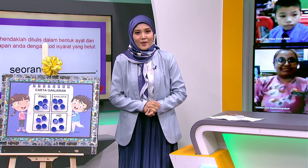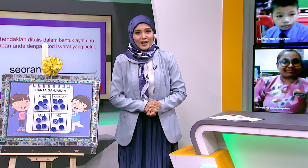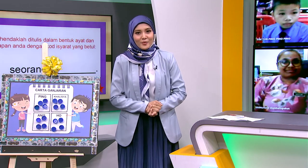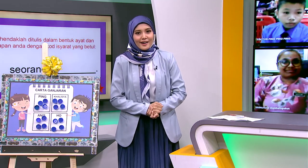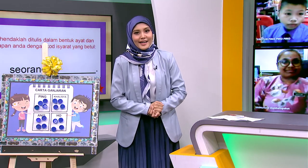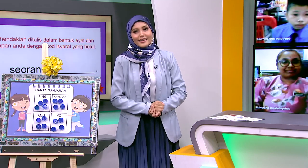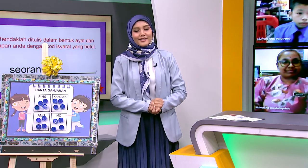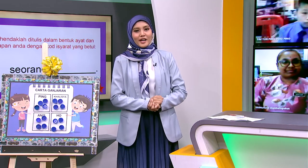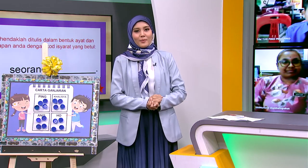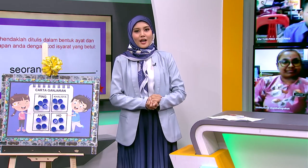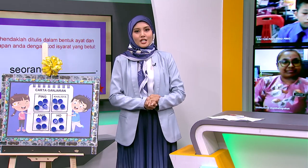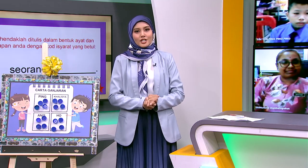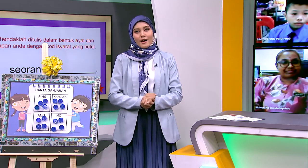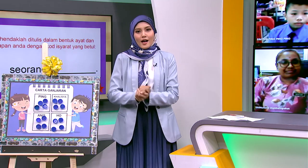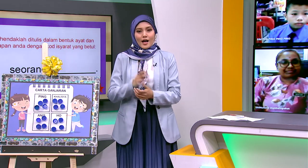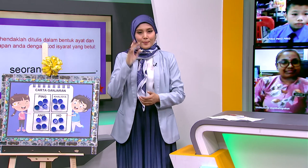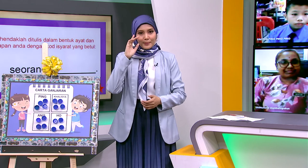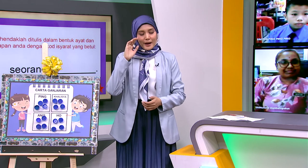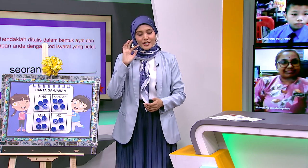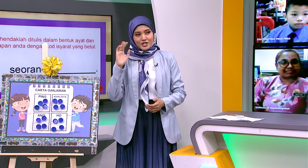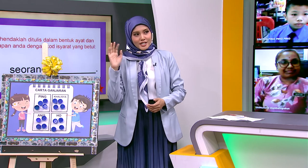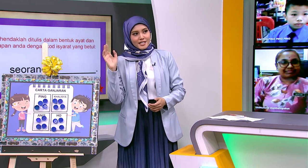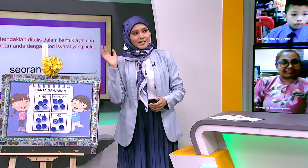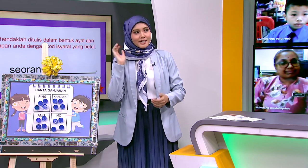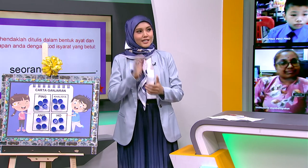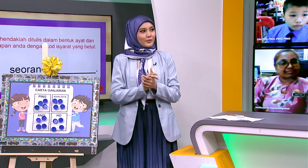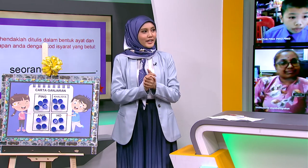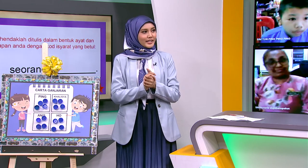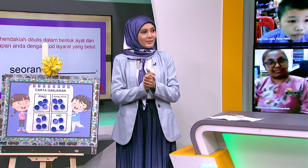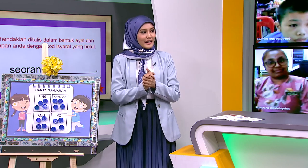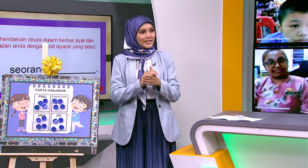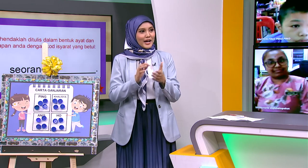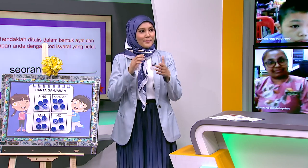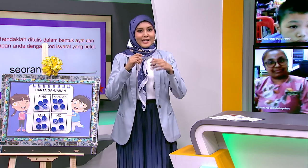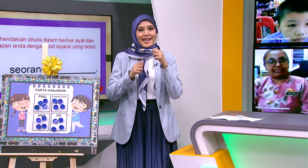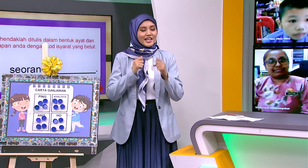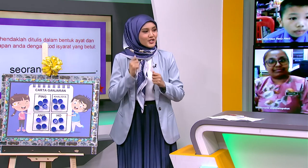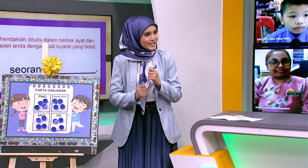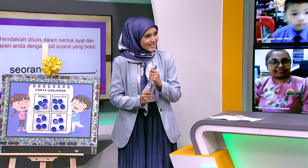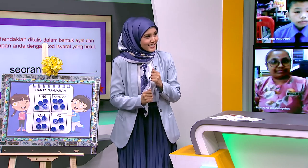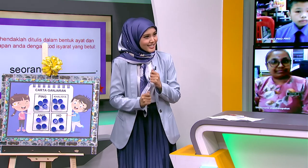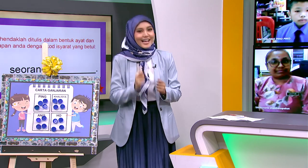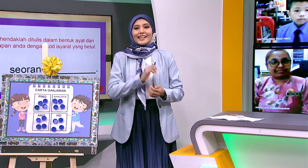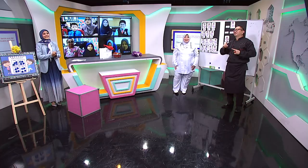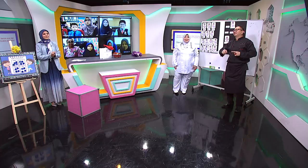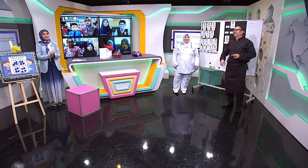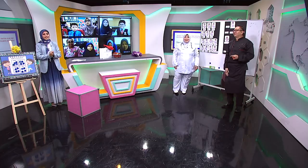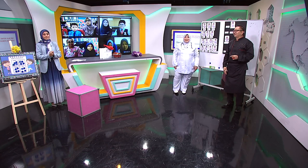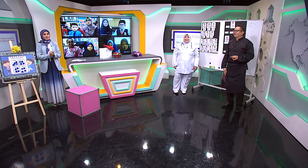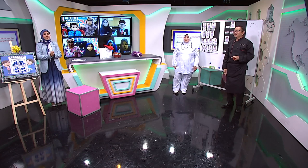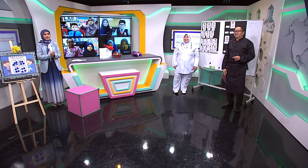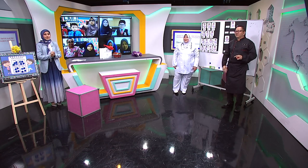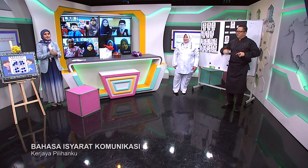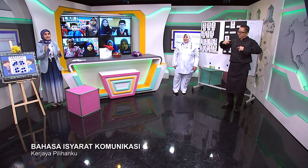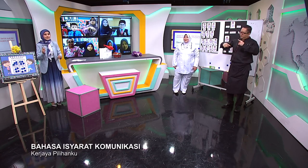ini, kawan-kawan. Kita dah belajar membaca, kemudian kita belajar mengeja, dan kemudian kita